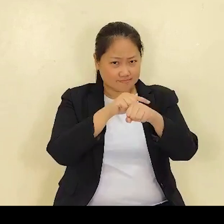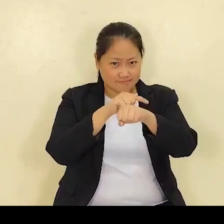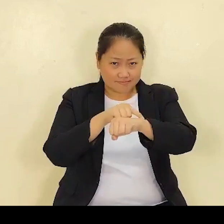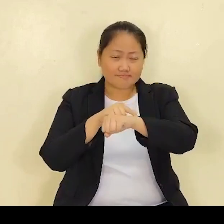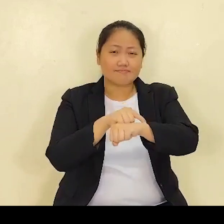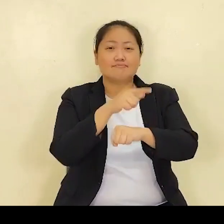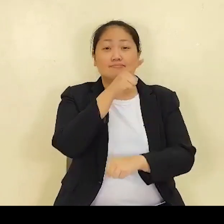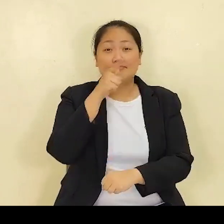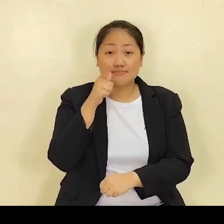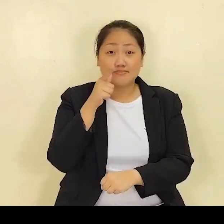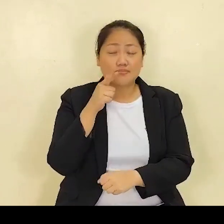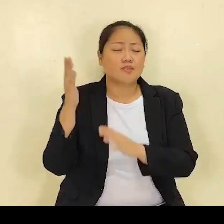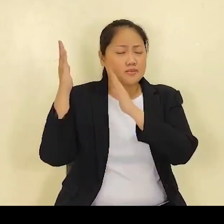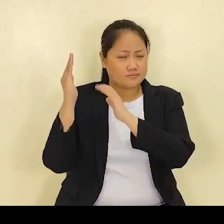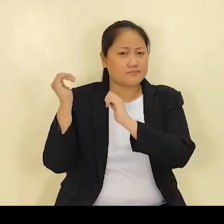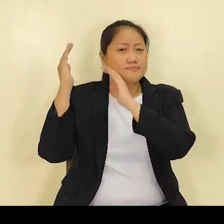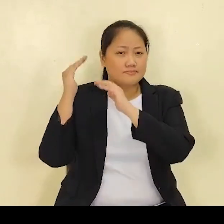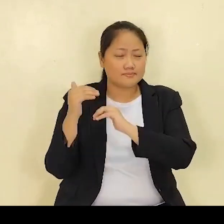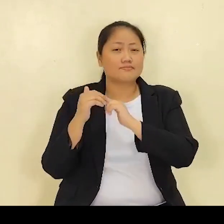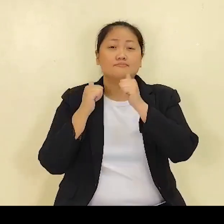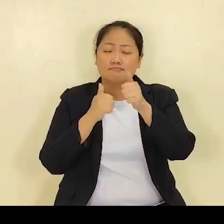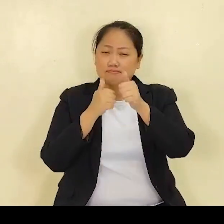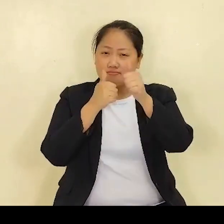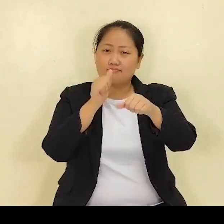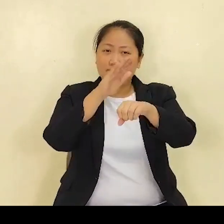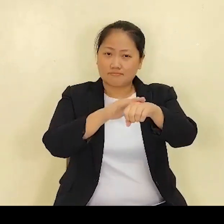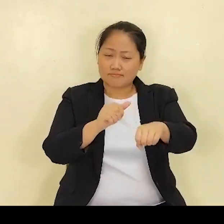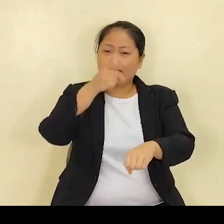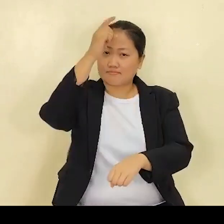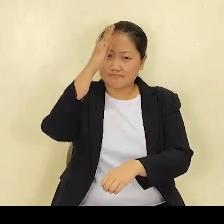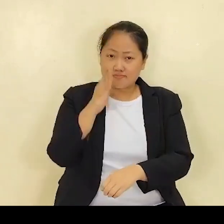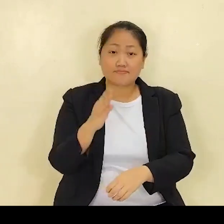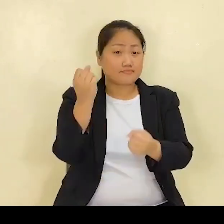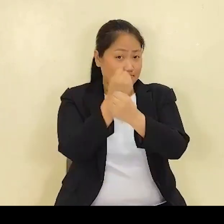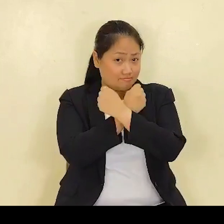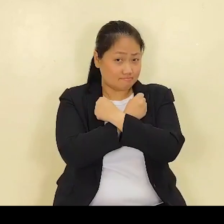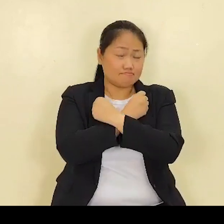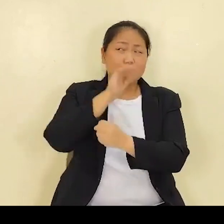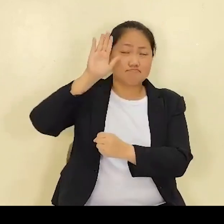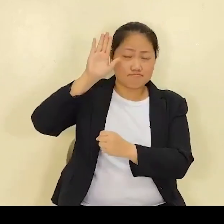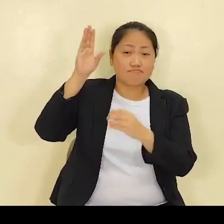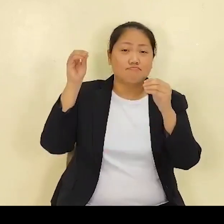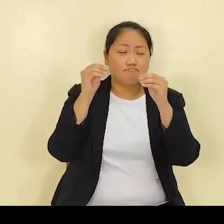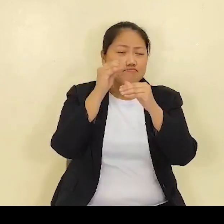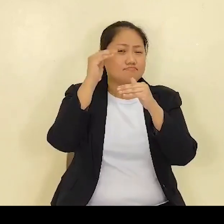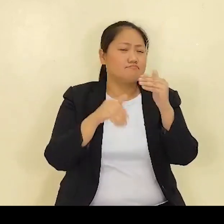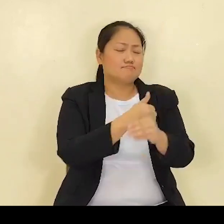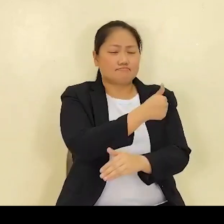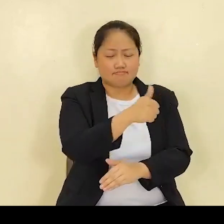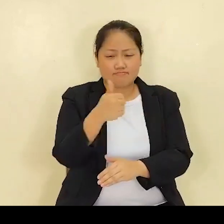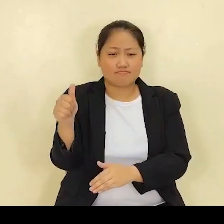ngayong panahon ng Kwaresma? Naway, nakatutugon tayo sa panawagan ng Diyos na ibigin siya ng higit sa